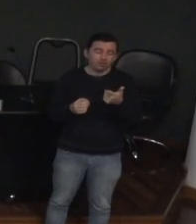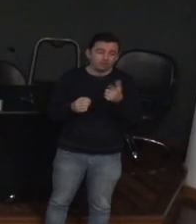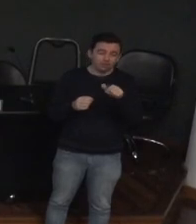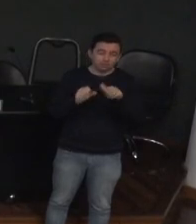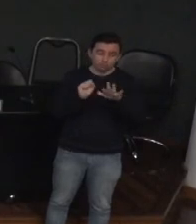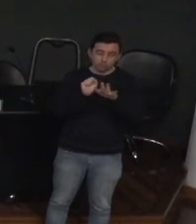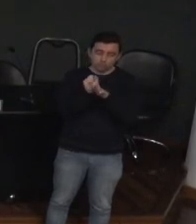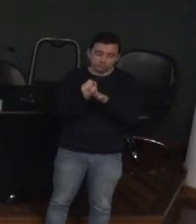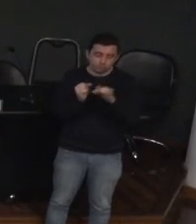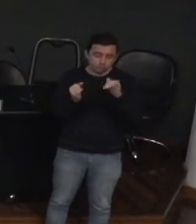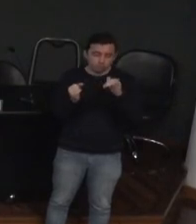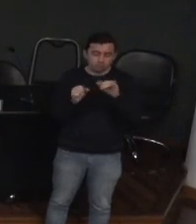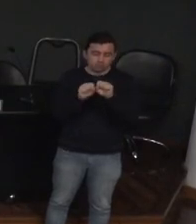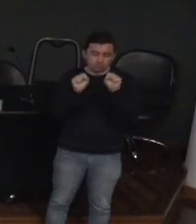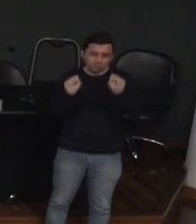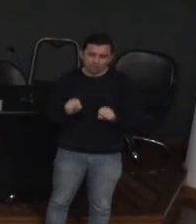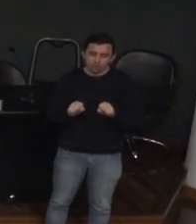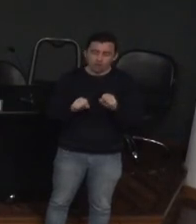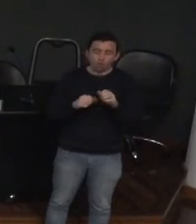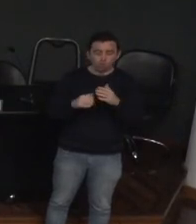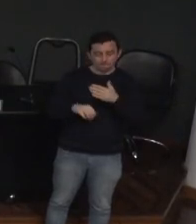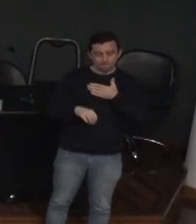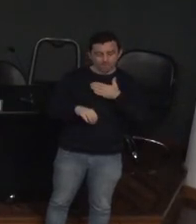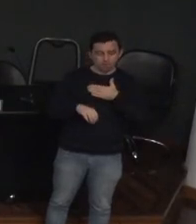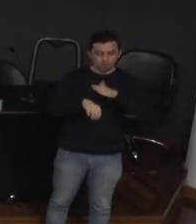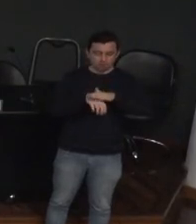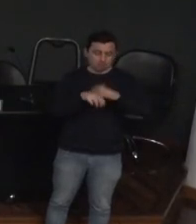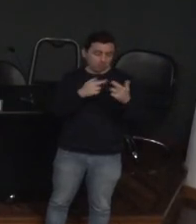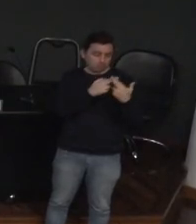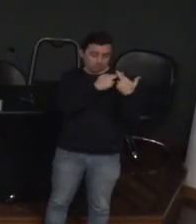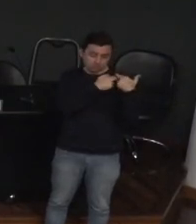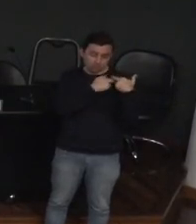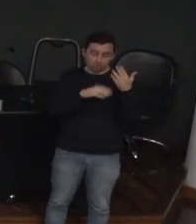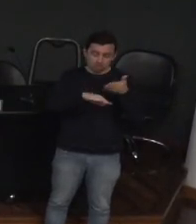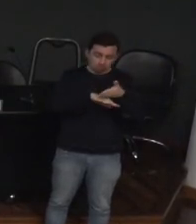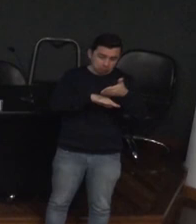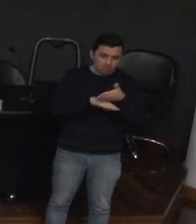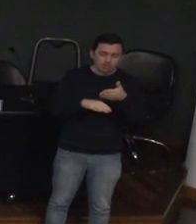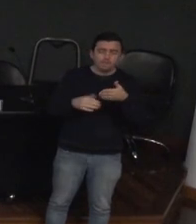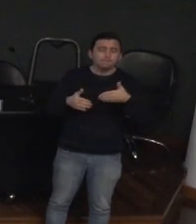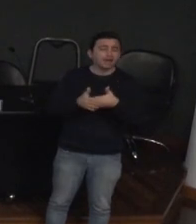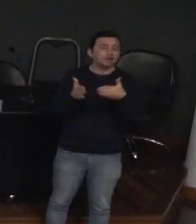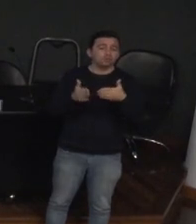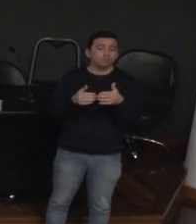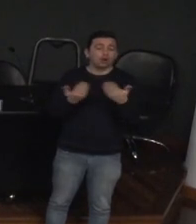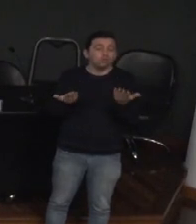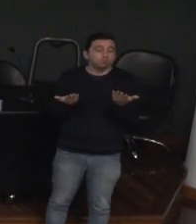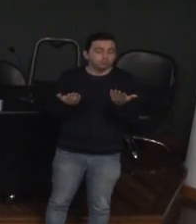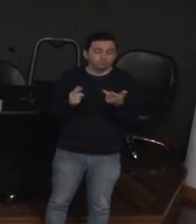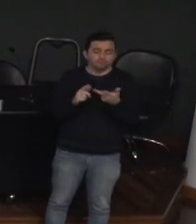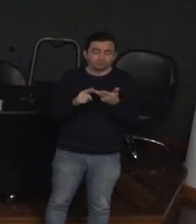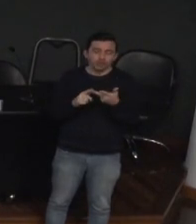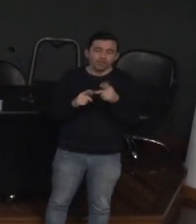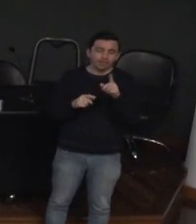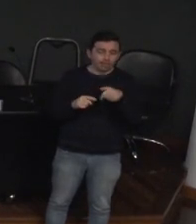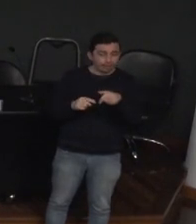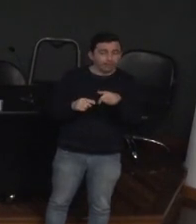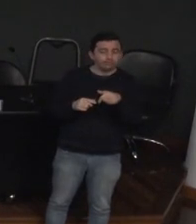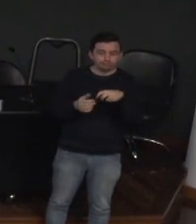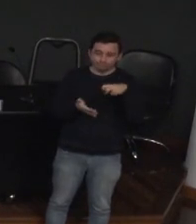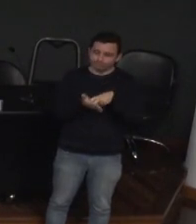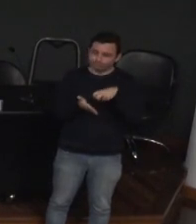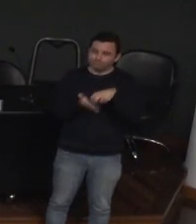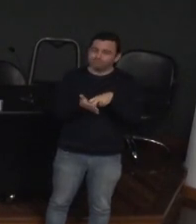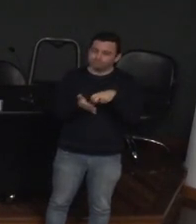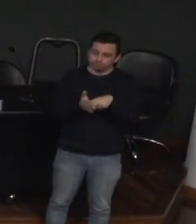sistema e dos teus acessos, da tua alçada em relação a isso. Impacto. Bom, o meu impacto é sanção